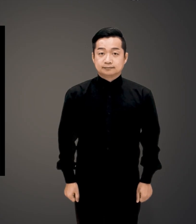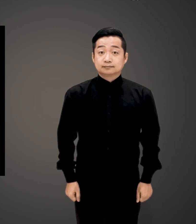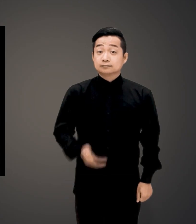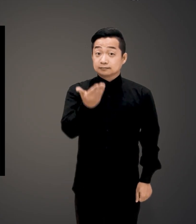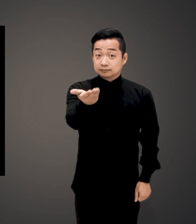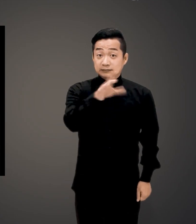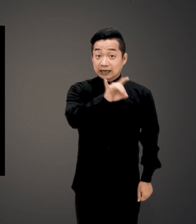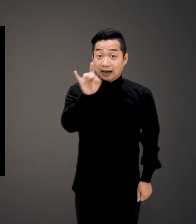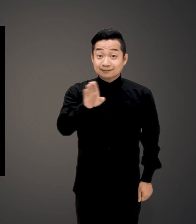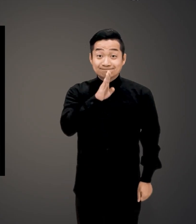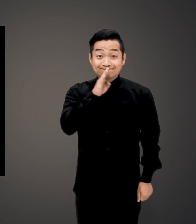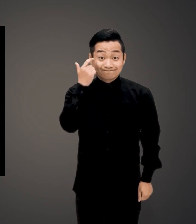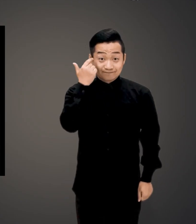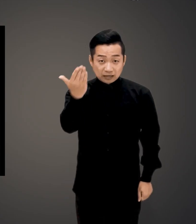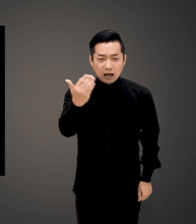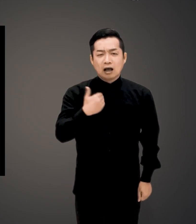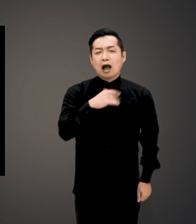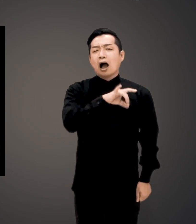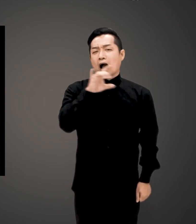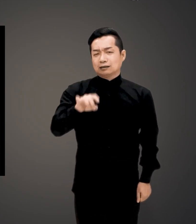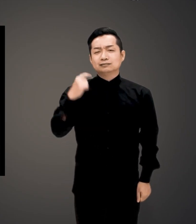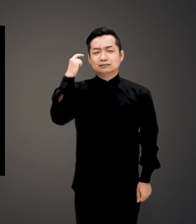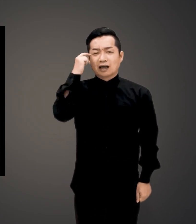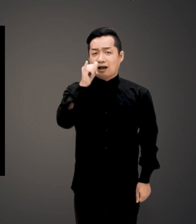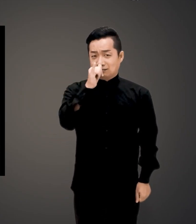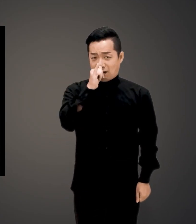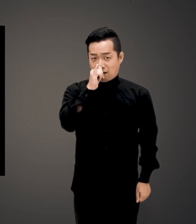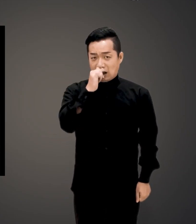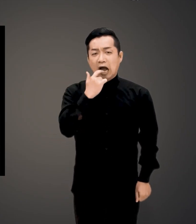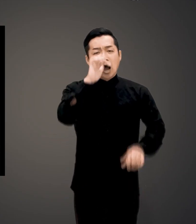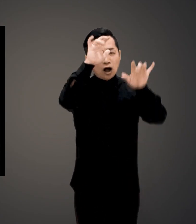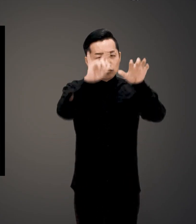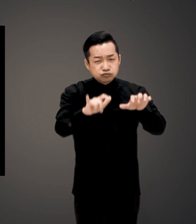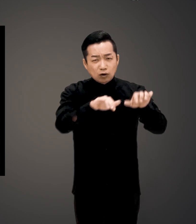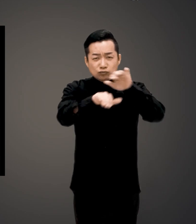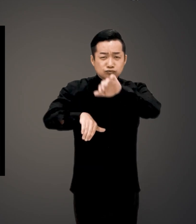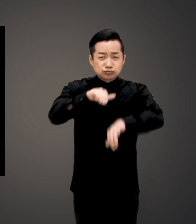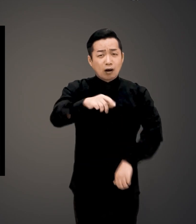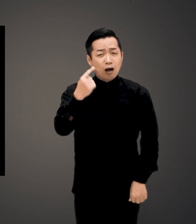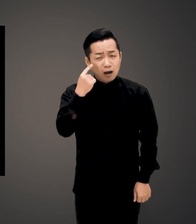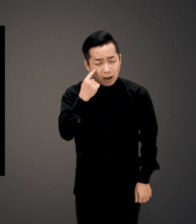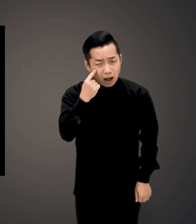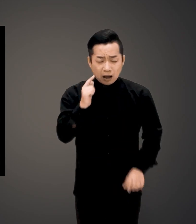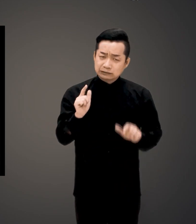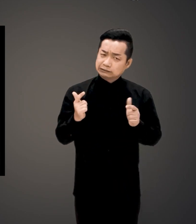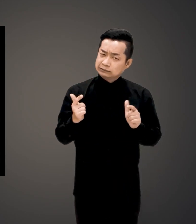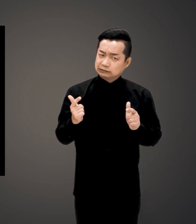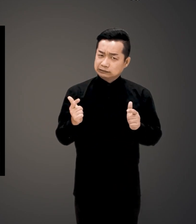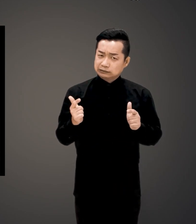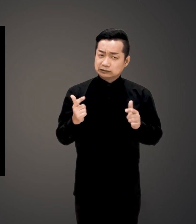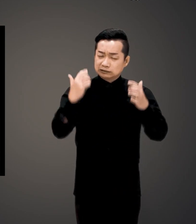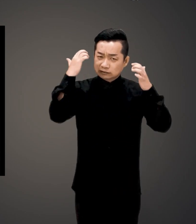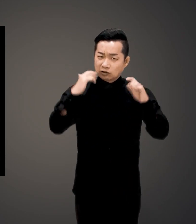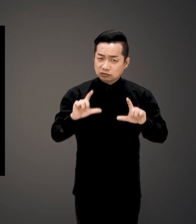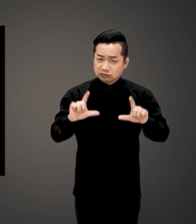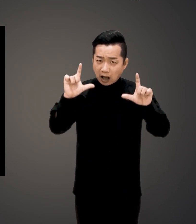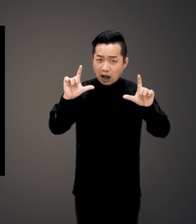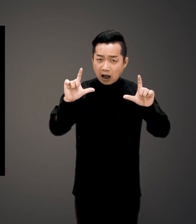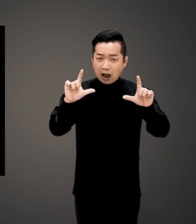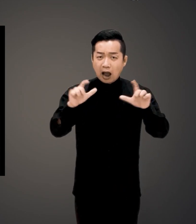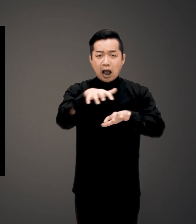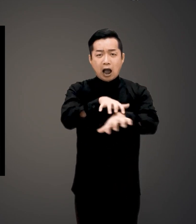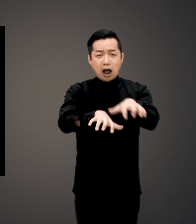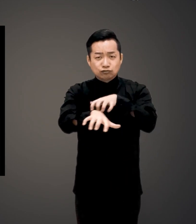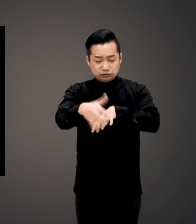너도 가끔 그렇지? 난 가끔 이런 생각을 해. 눈 속을 헤엄쳐볼까? 아니면 무더운 날에